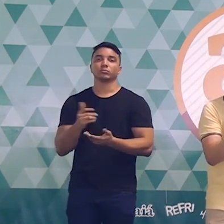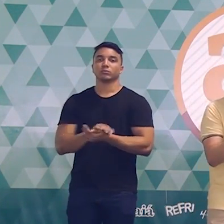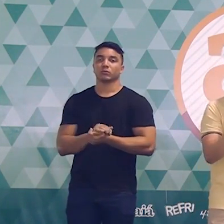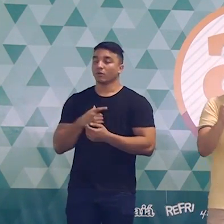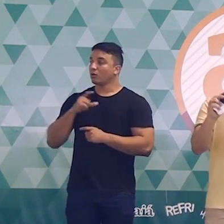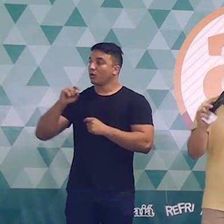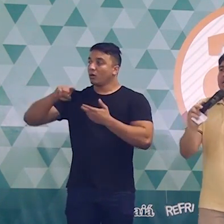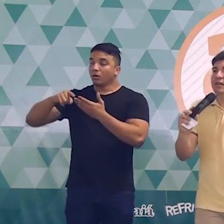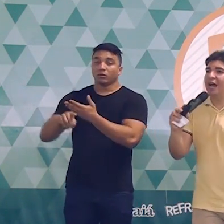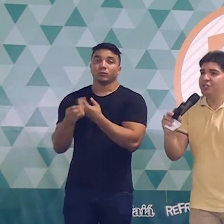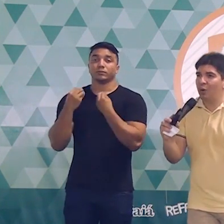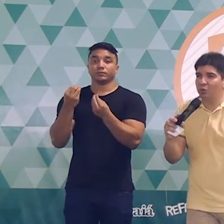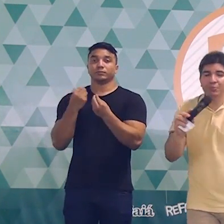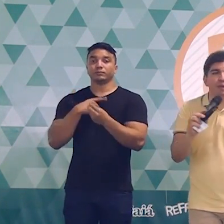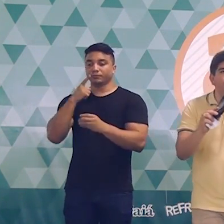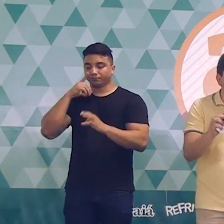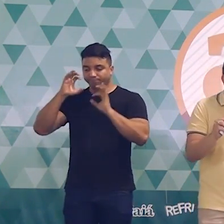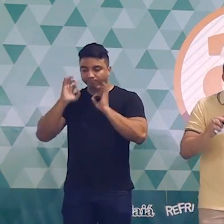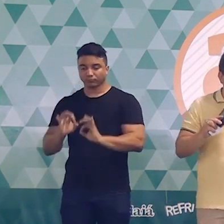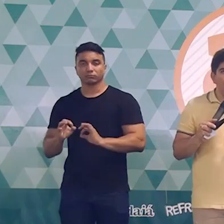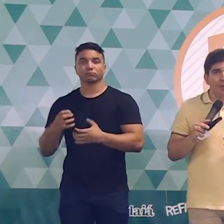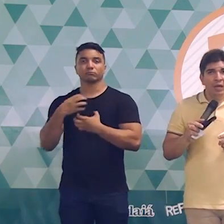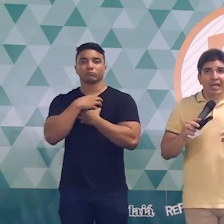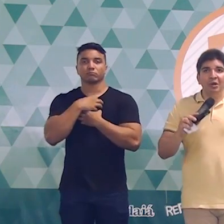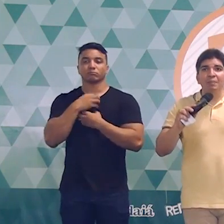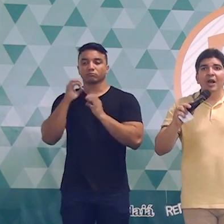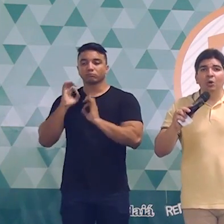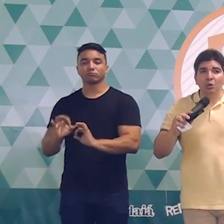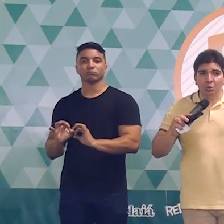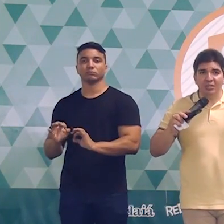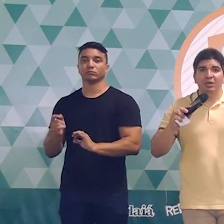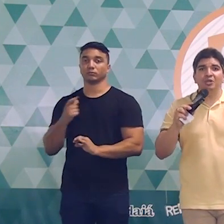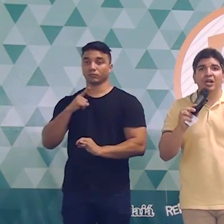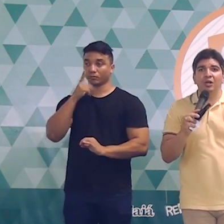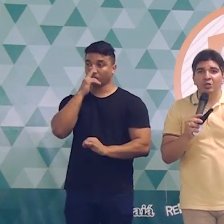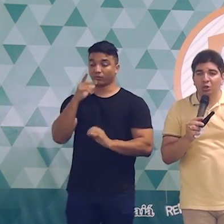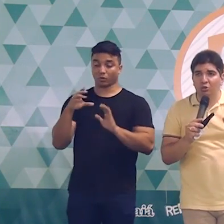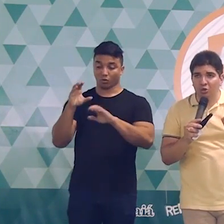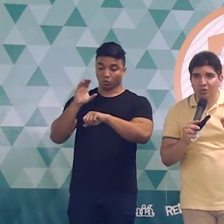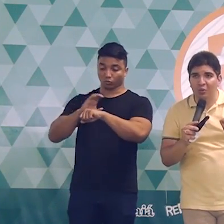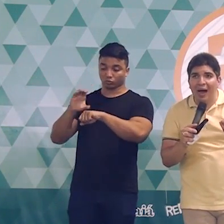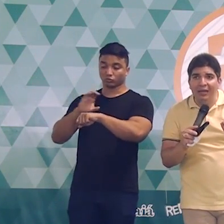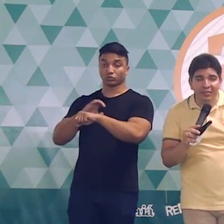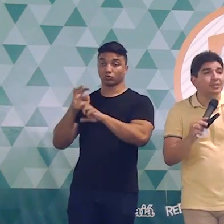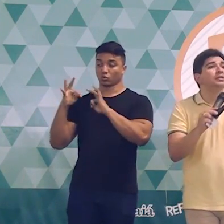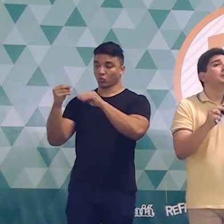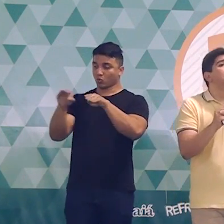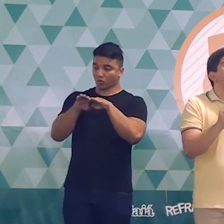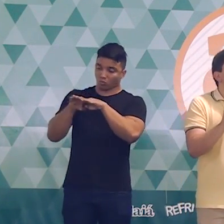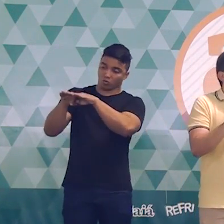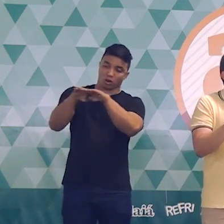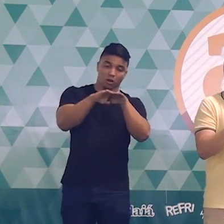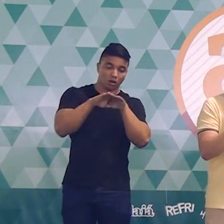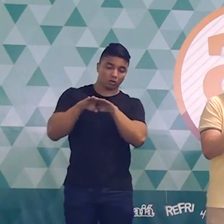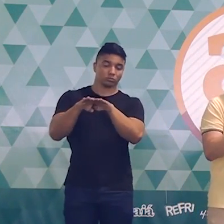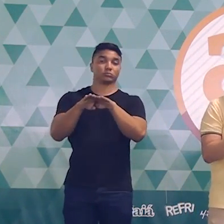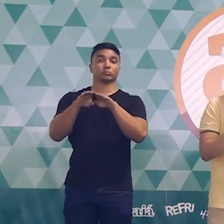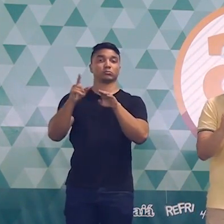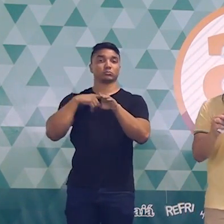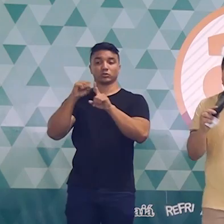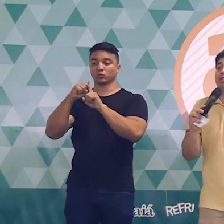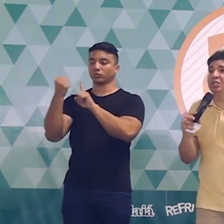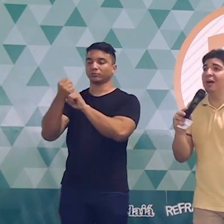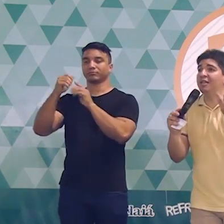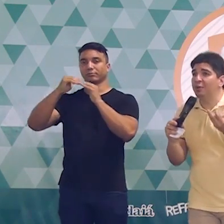para garantir dignidade a alguns membros desse grupo. Então, embora a Constituição diga que nós todos somos iguais,